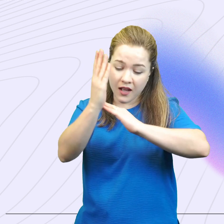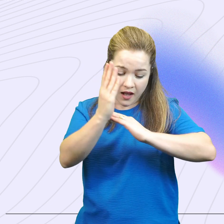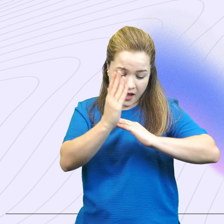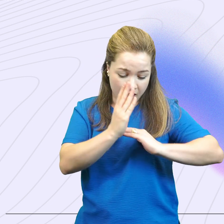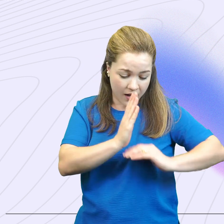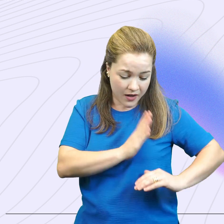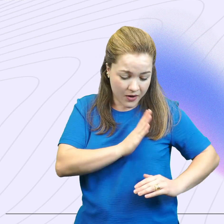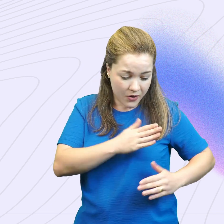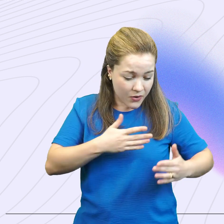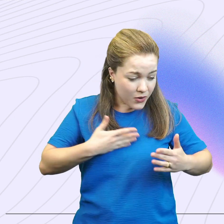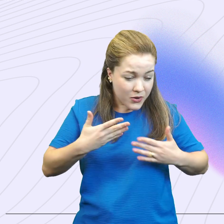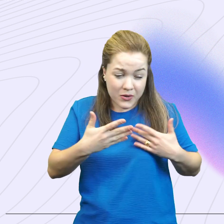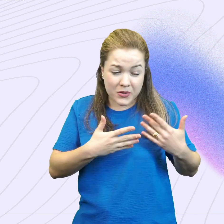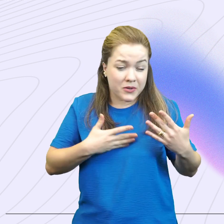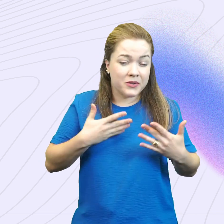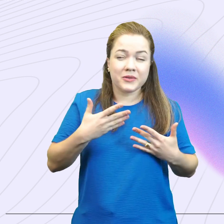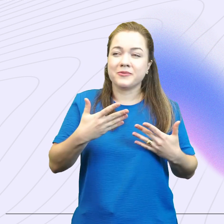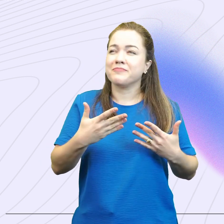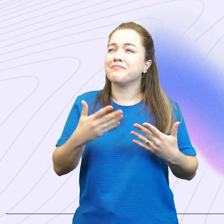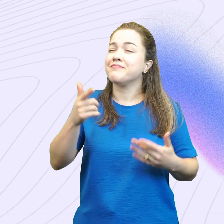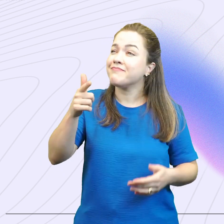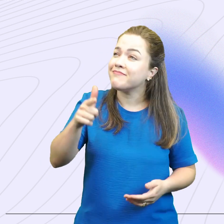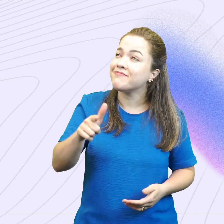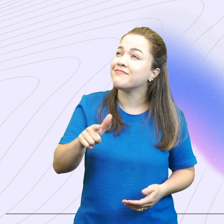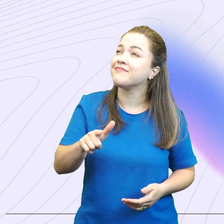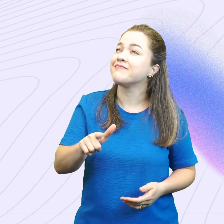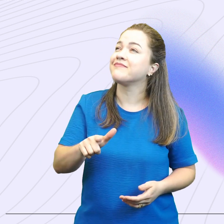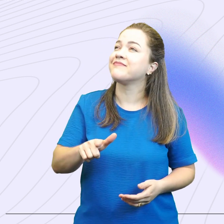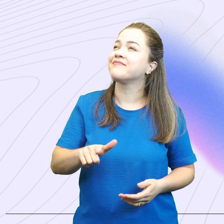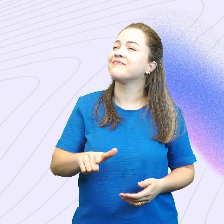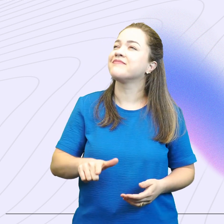Faz meu coração arder